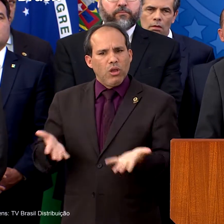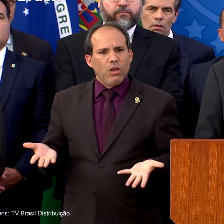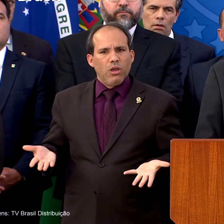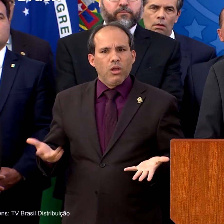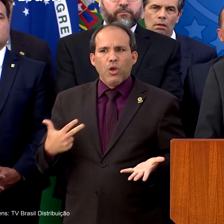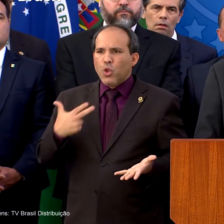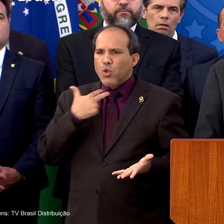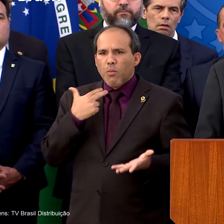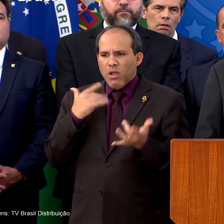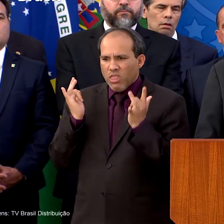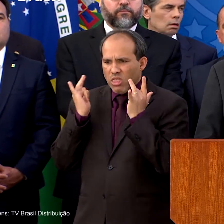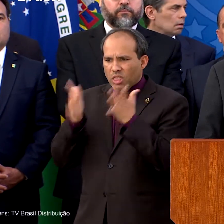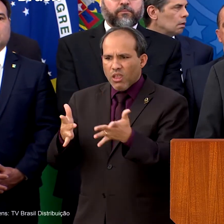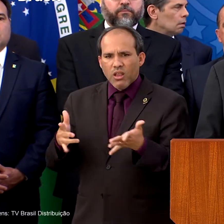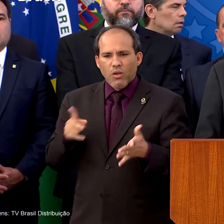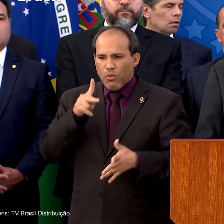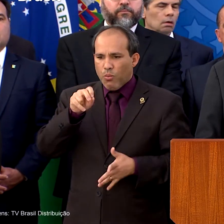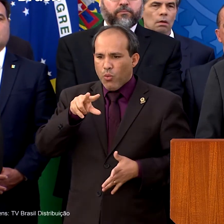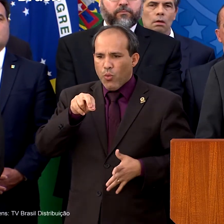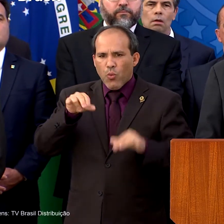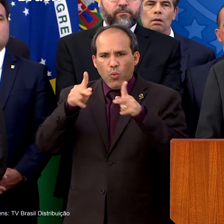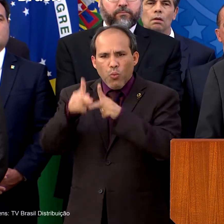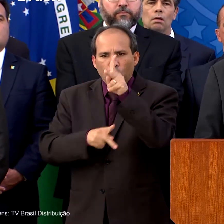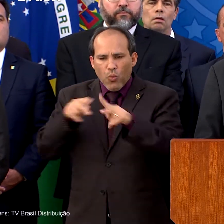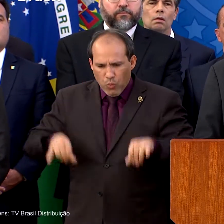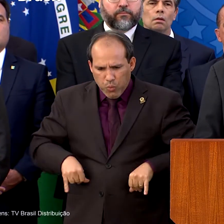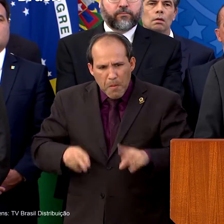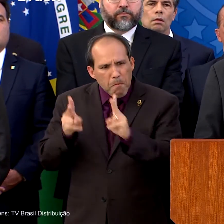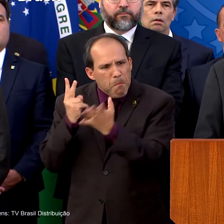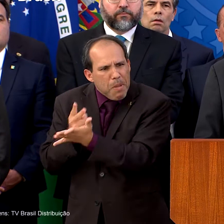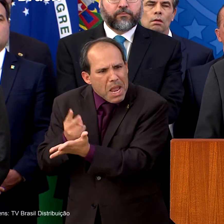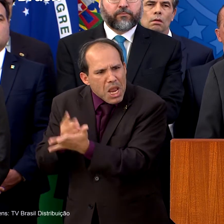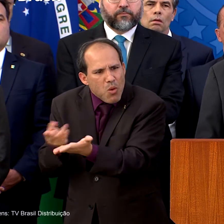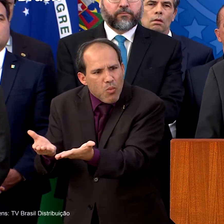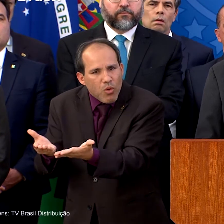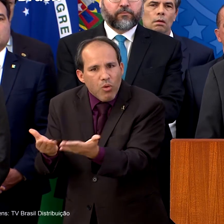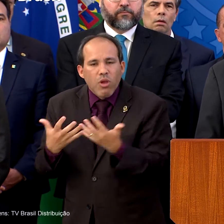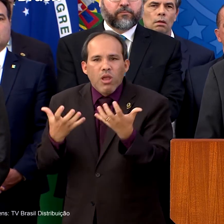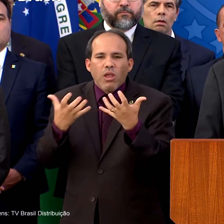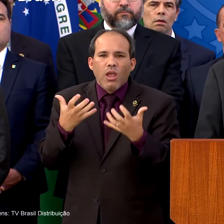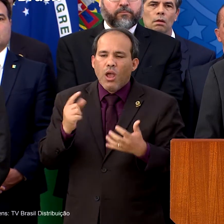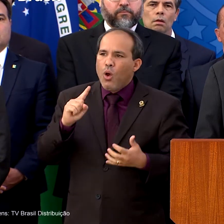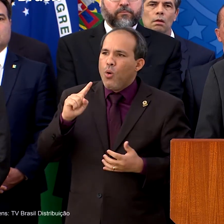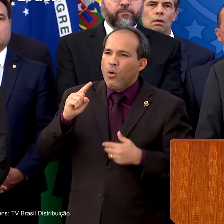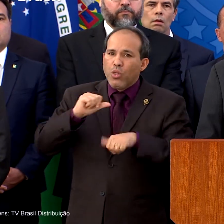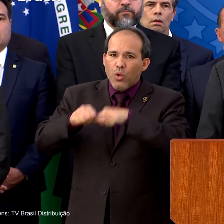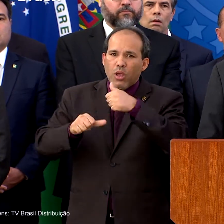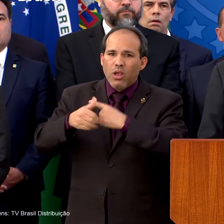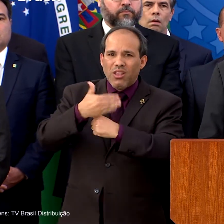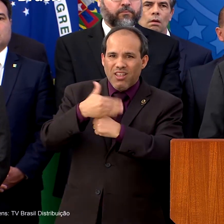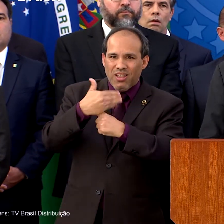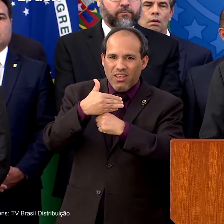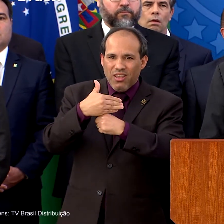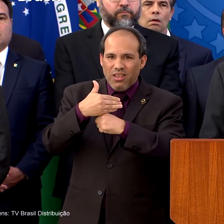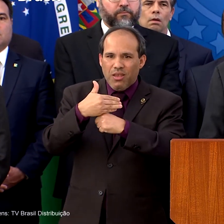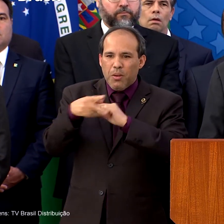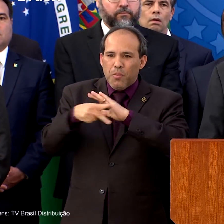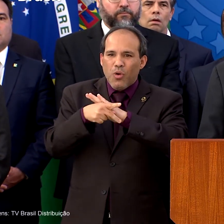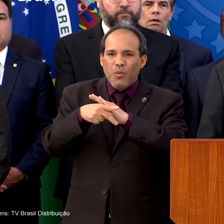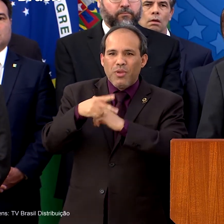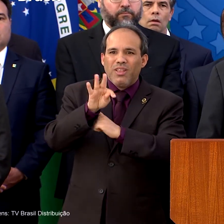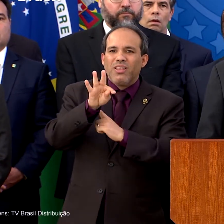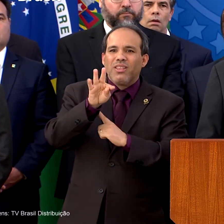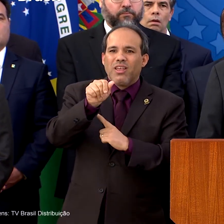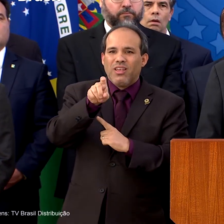podemos deixar o povo sofrer dessa maneira tem um trocar 1600000 tacógrafos de motoristas